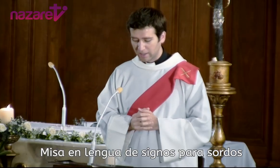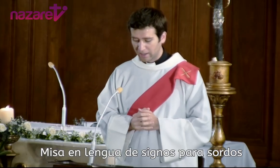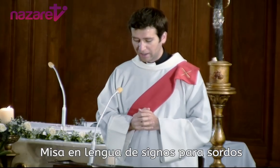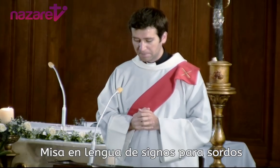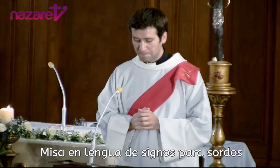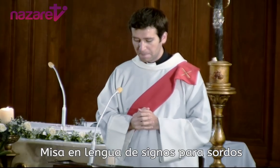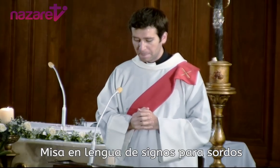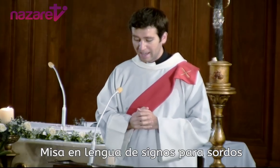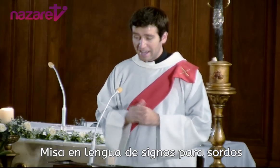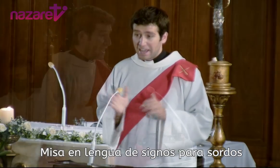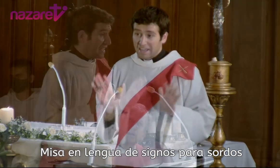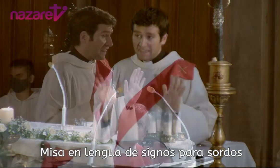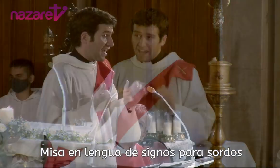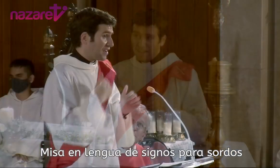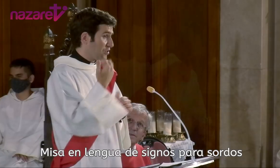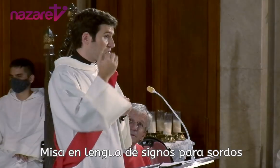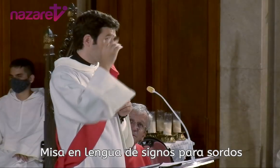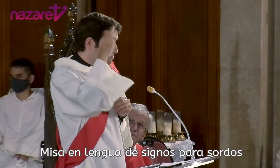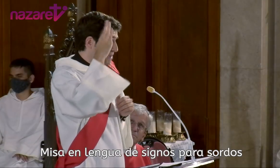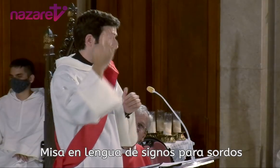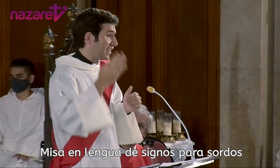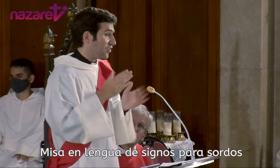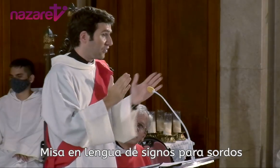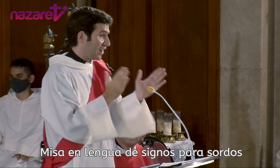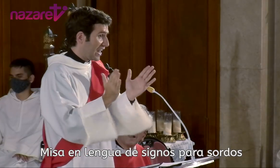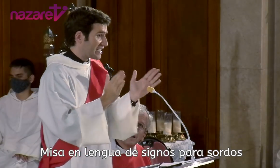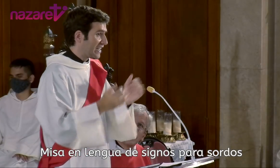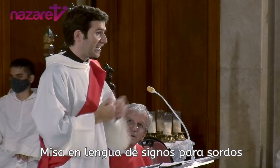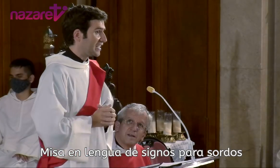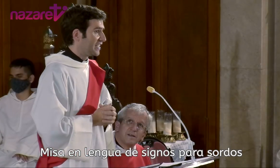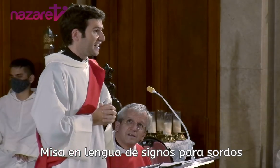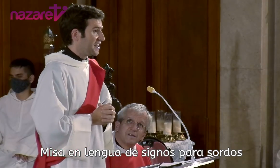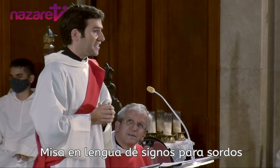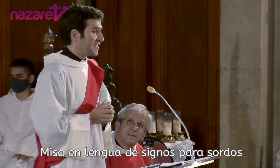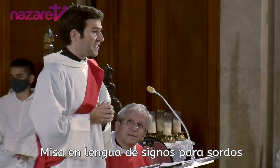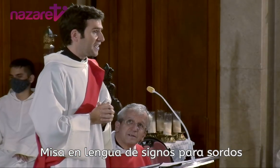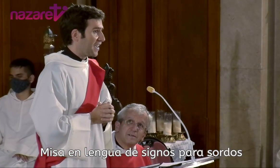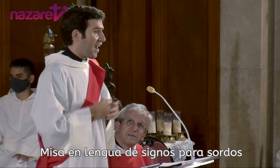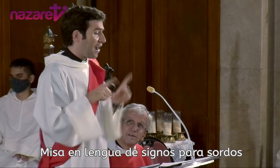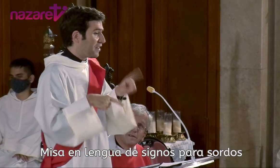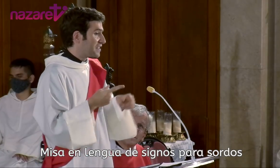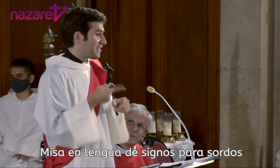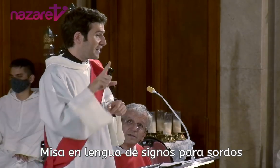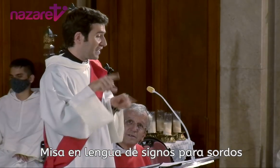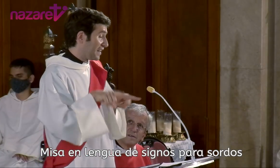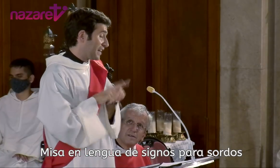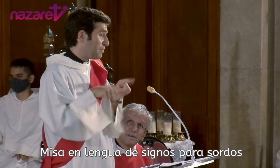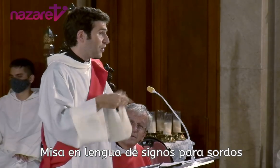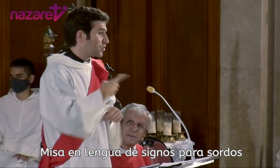izquierda. Quizá yo me imagino la escena y a veces quizá también